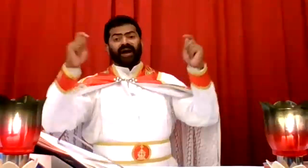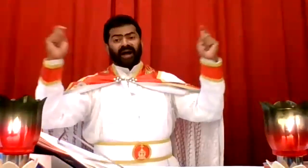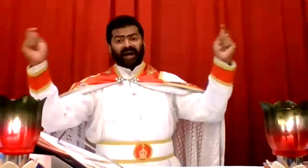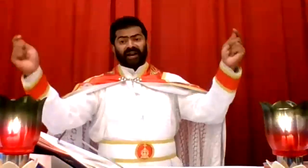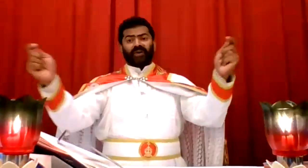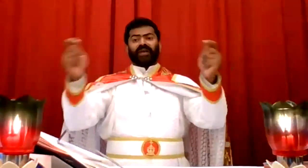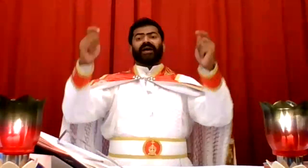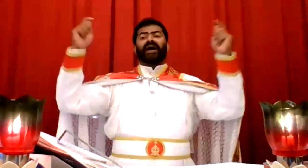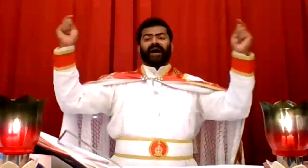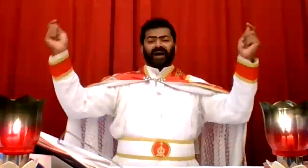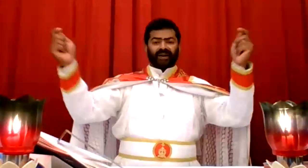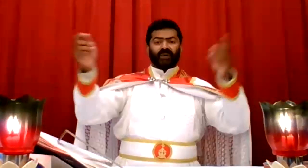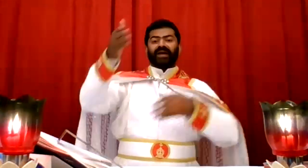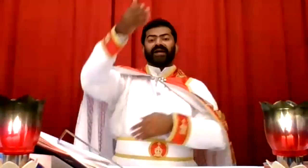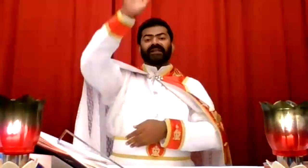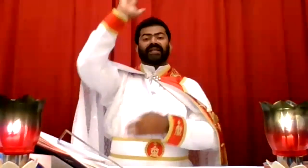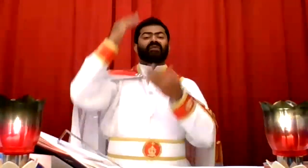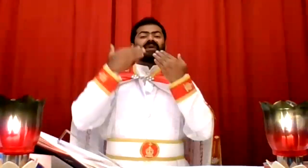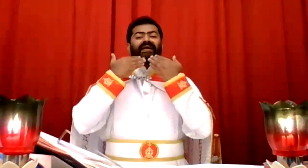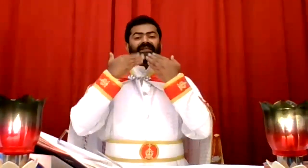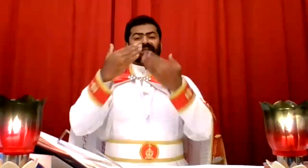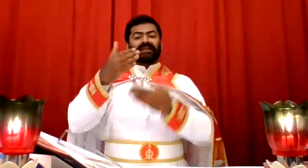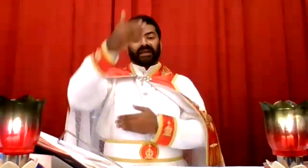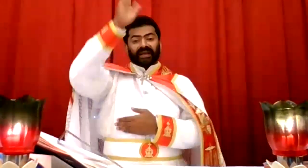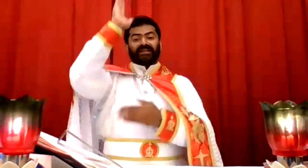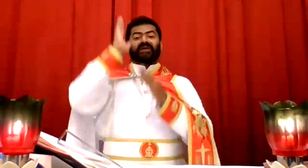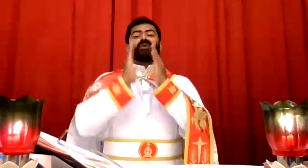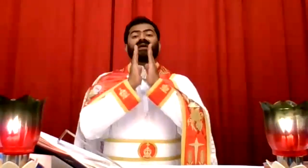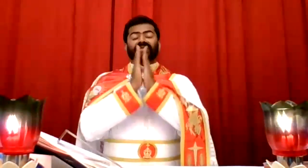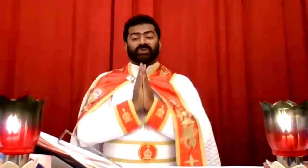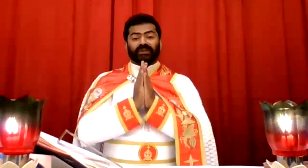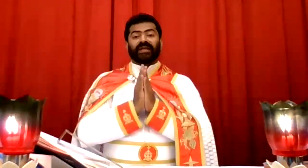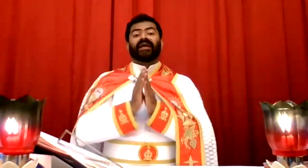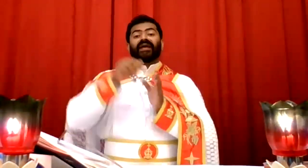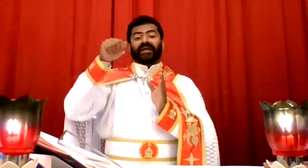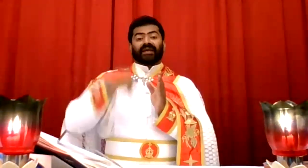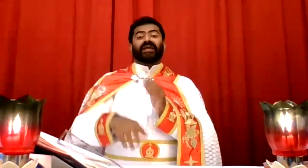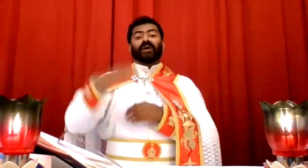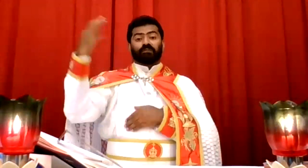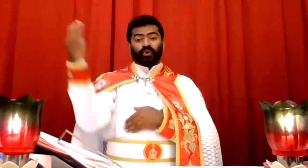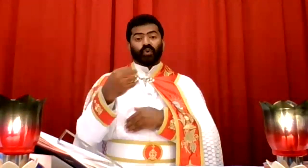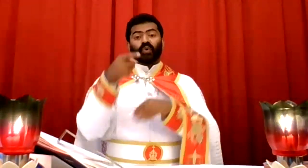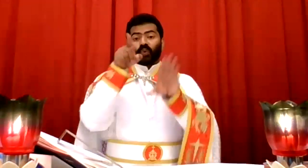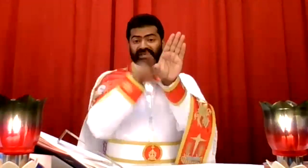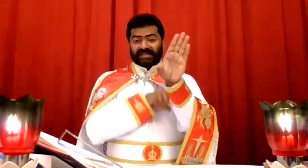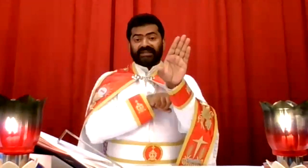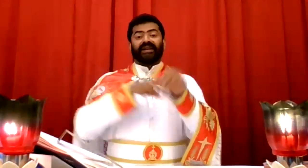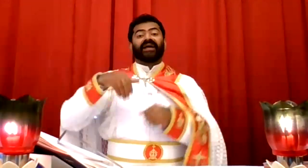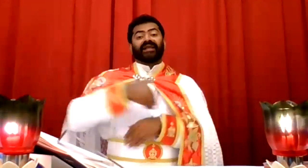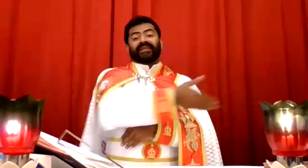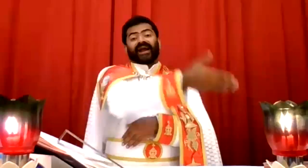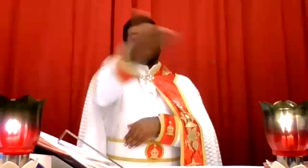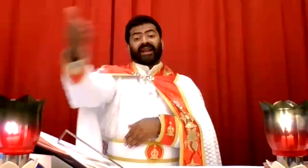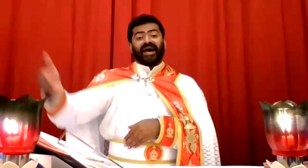ഹല്ലേലൂയ, ഹല്ലേലൂയ, ഹല്ലേലൂയ. ദൈവമേ നന്ദി, ദൈവമേ സ്തുതി. ഈ